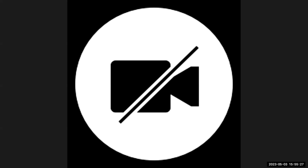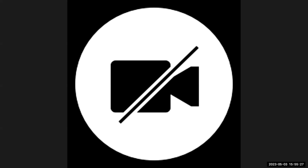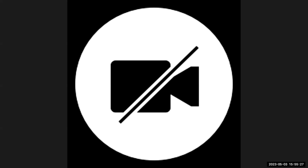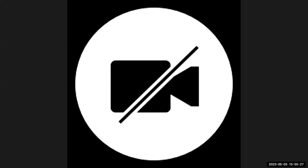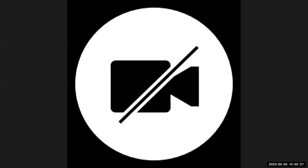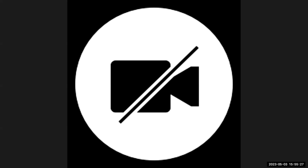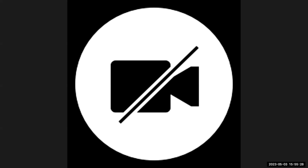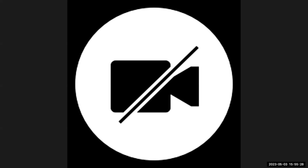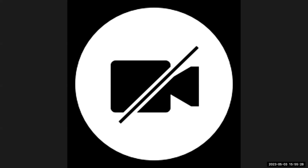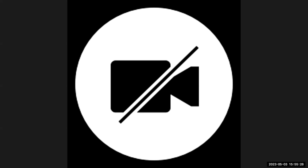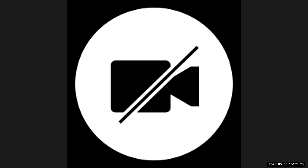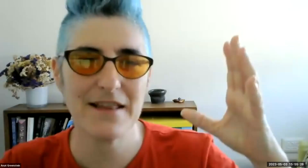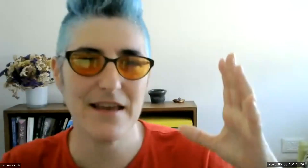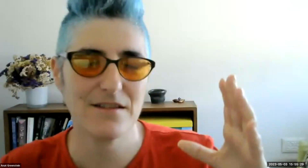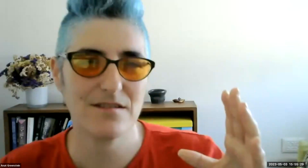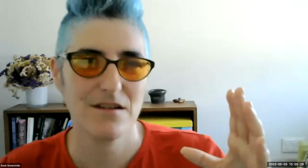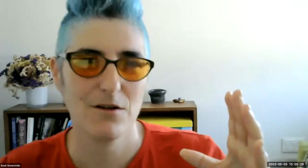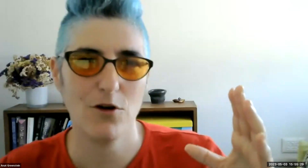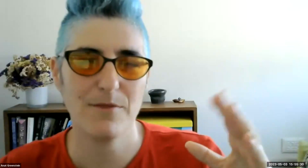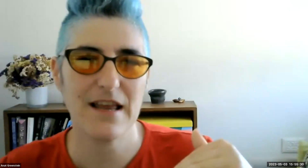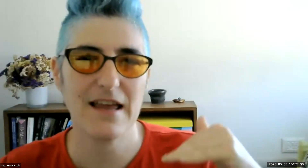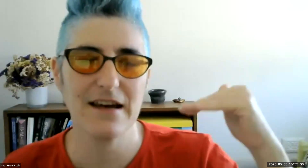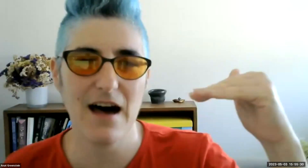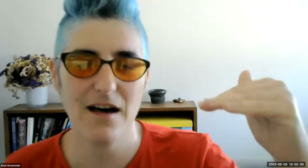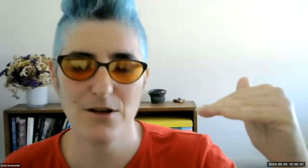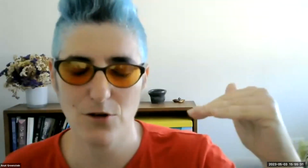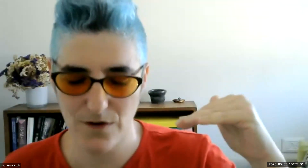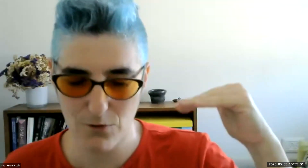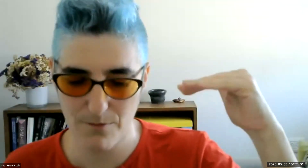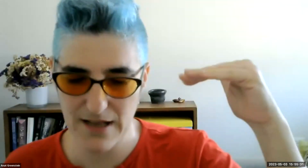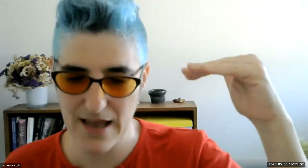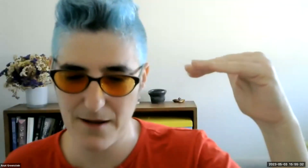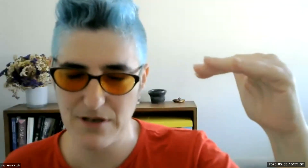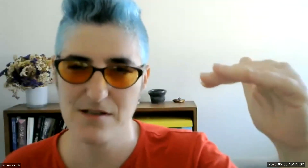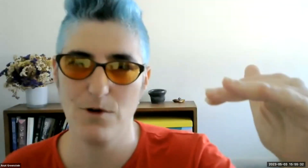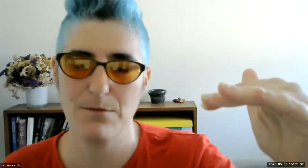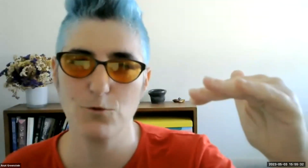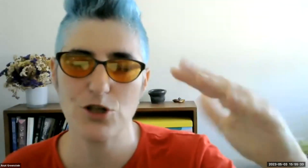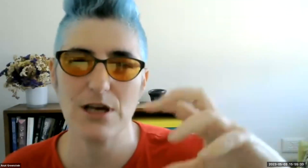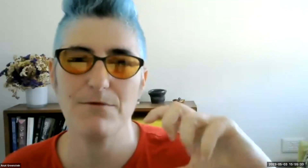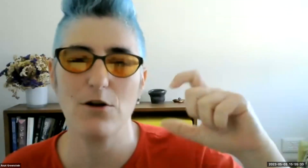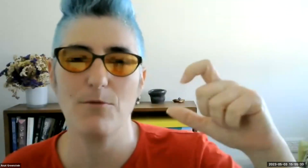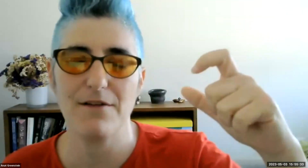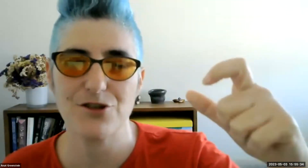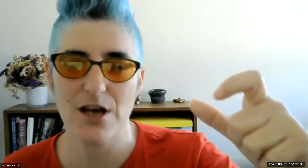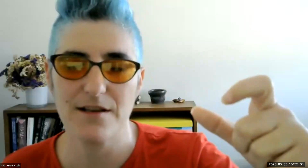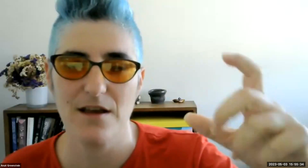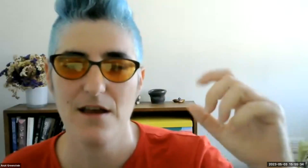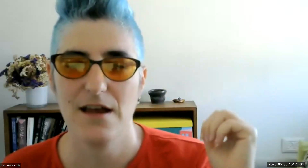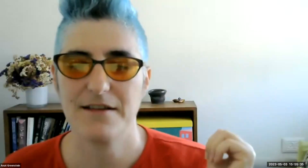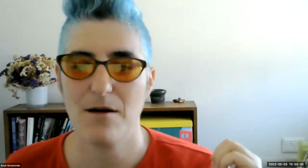שלה בעצם מאבנת כל מיני היררכיות וכל מיני מסלולים נוקשים ולא מאפשרת את